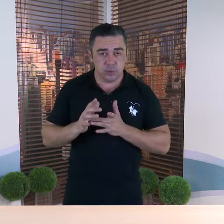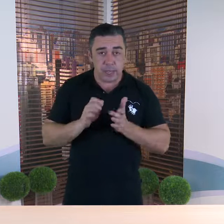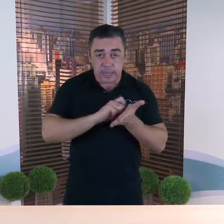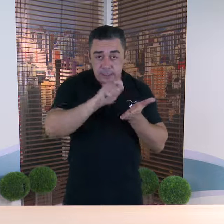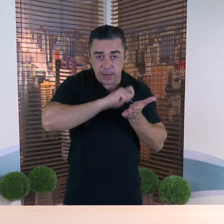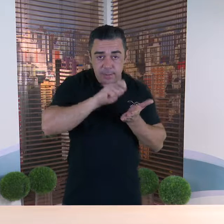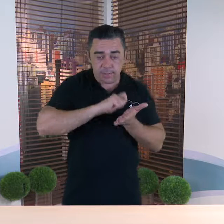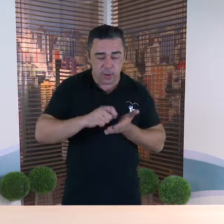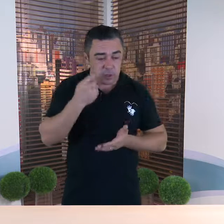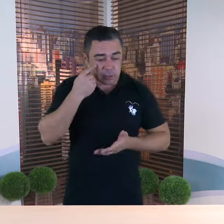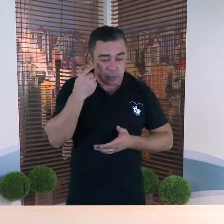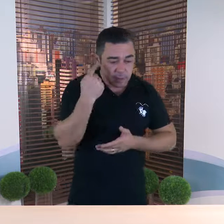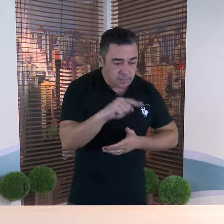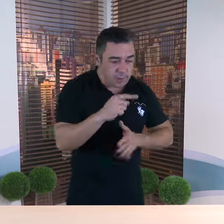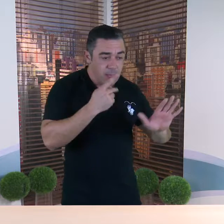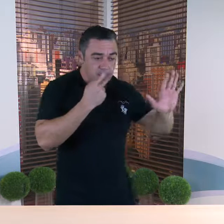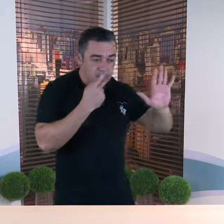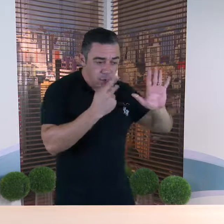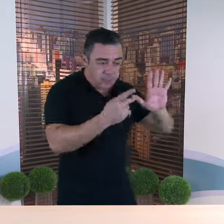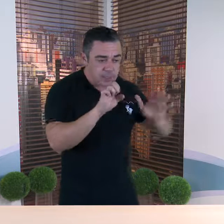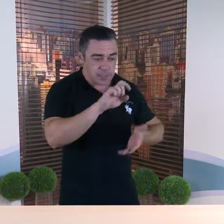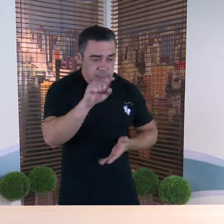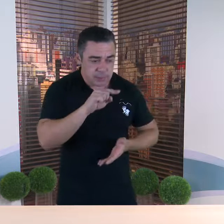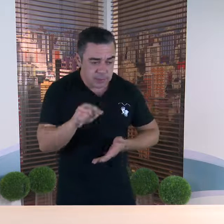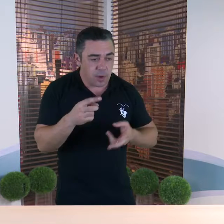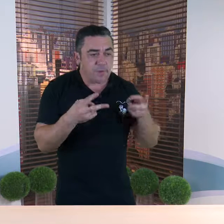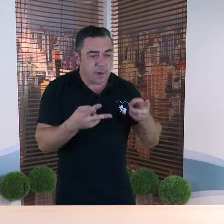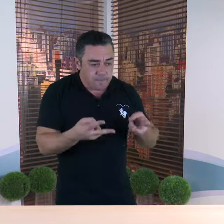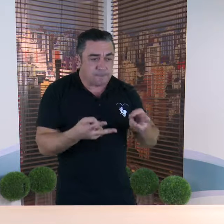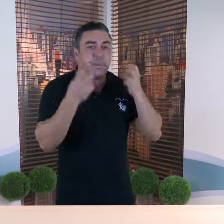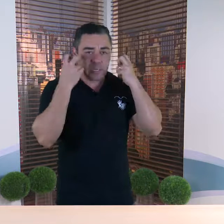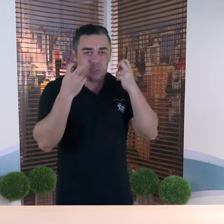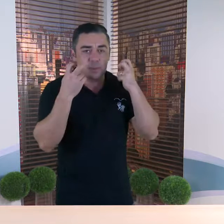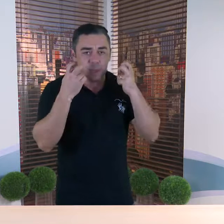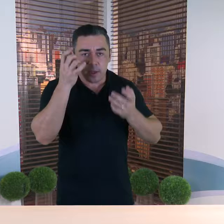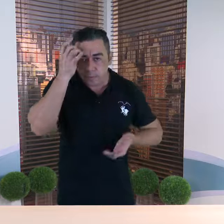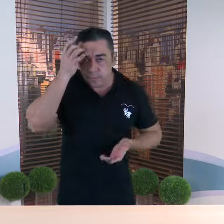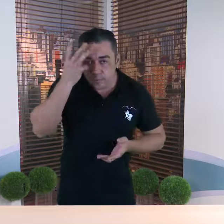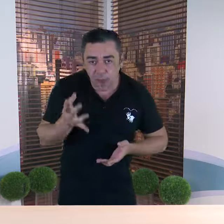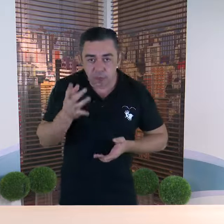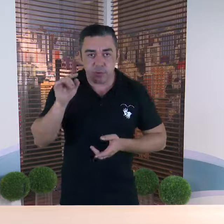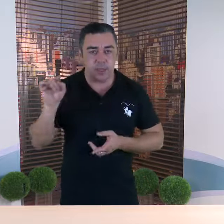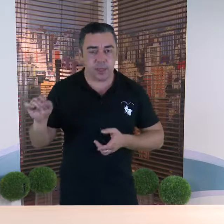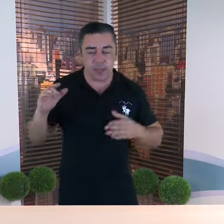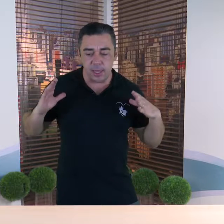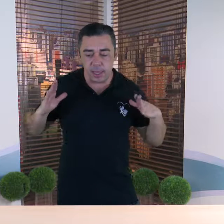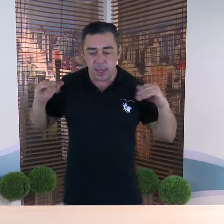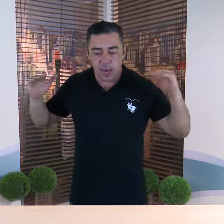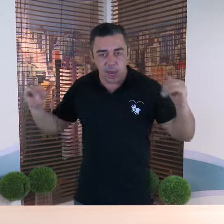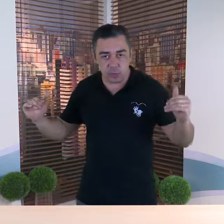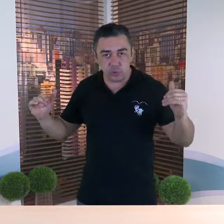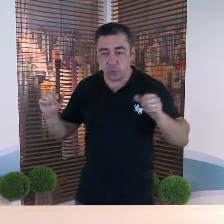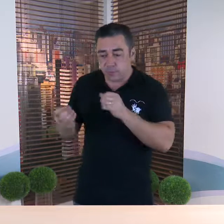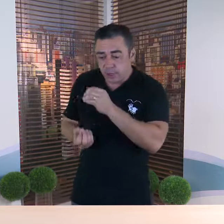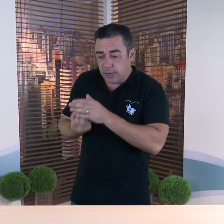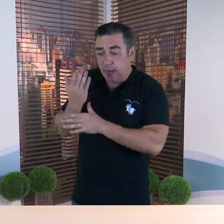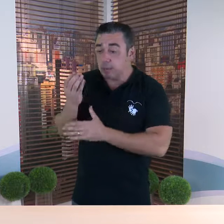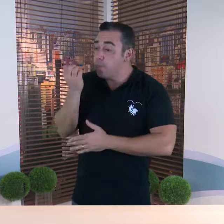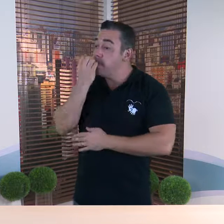Cristo diz: se você revisar a profecia de Ezequiel, notará facilmente que aquele anjo que havia sido